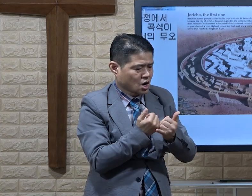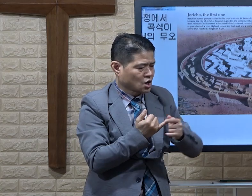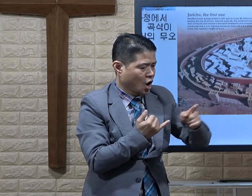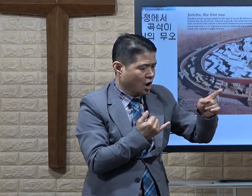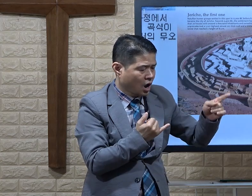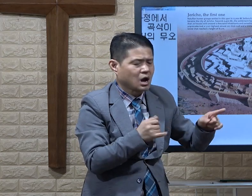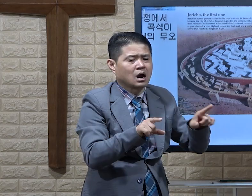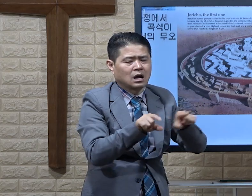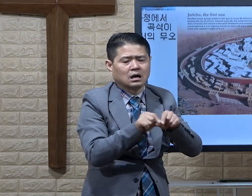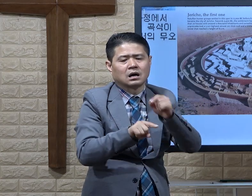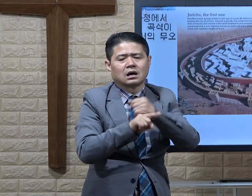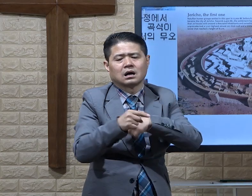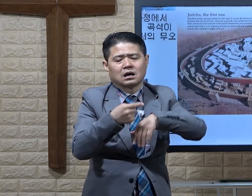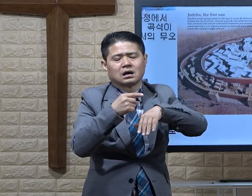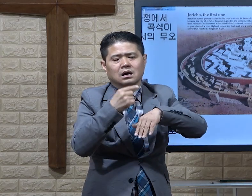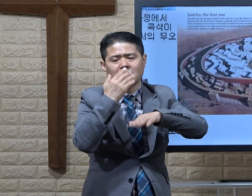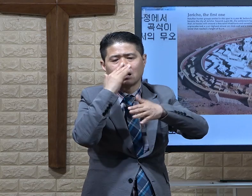포함해서 가족들을